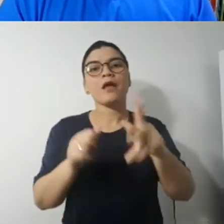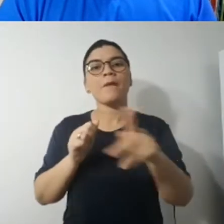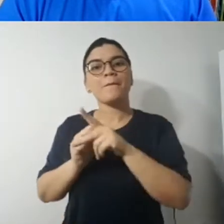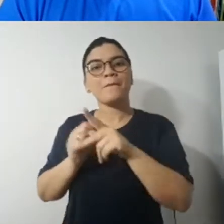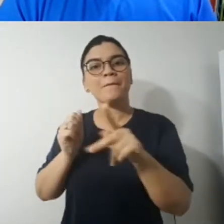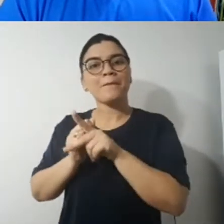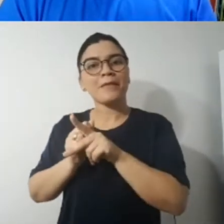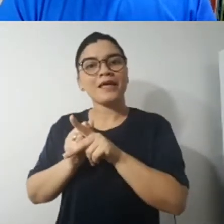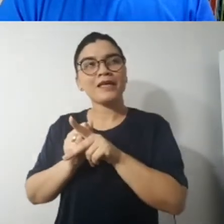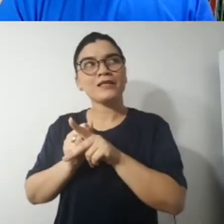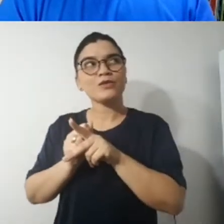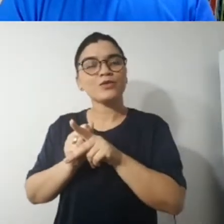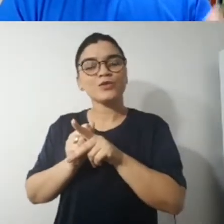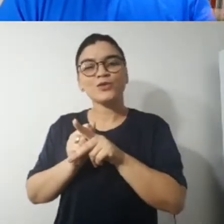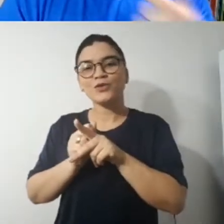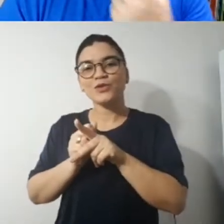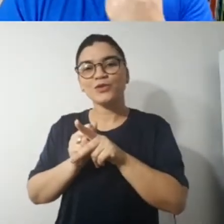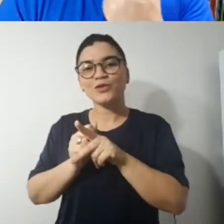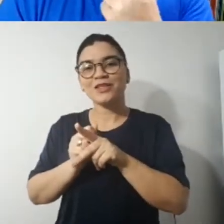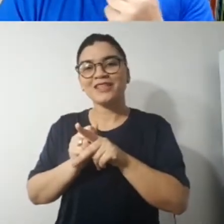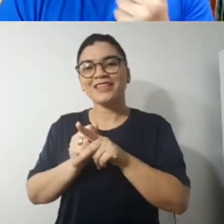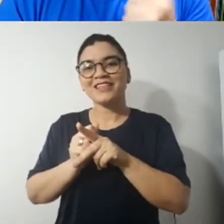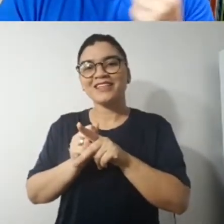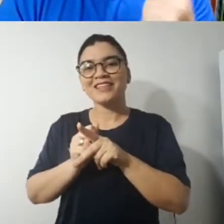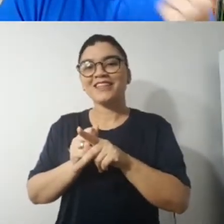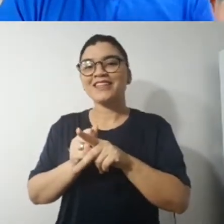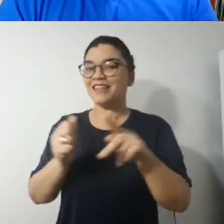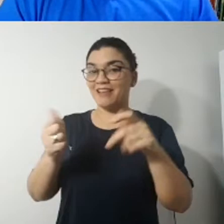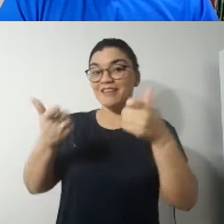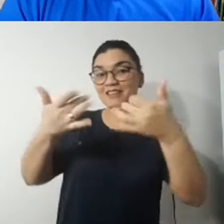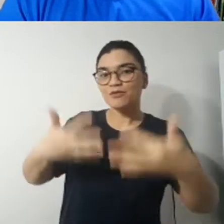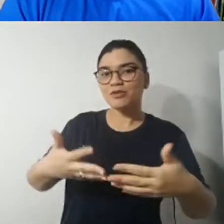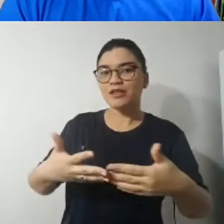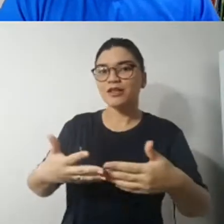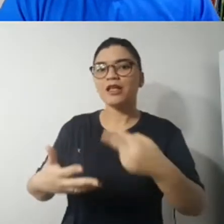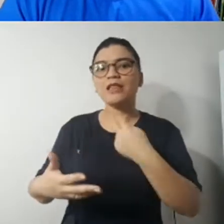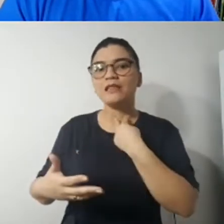pagarem o mal com o mal. Não se permitirem